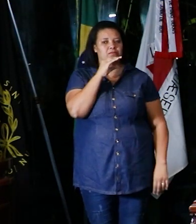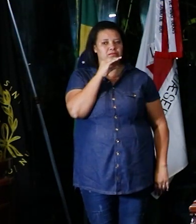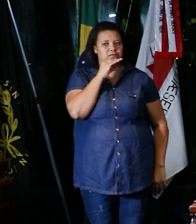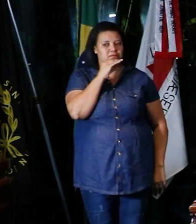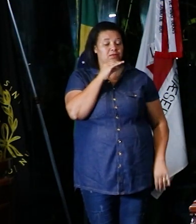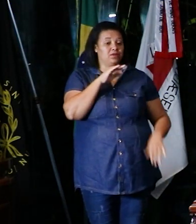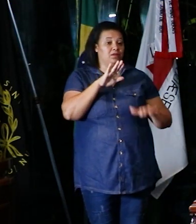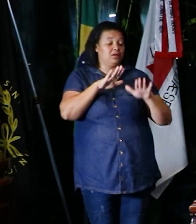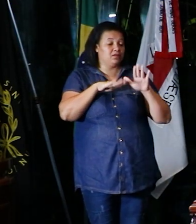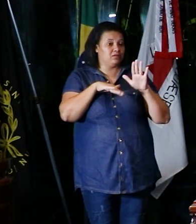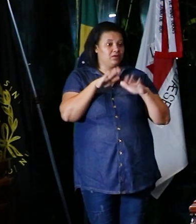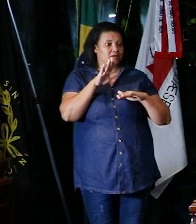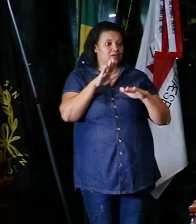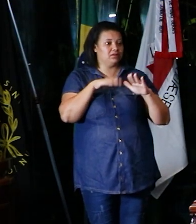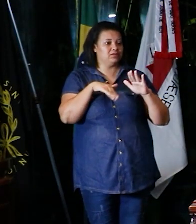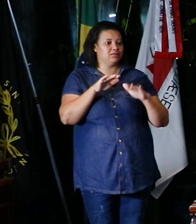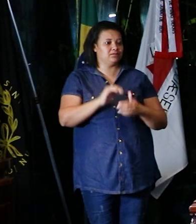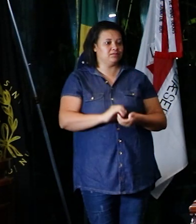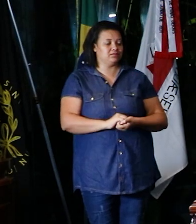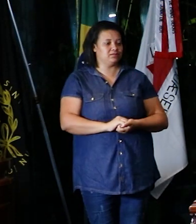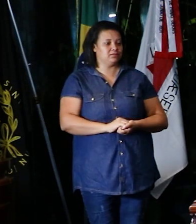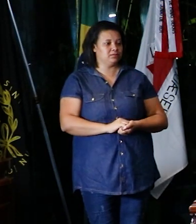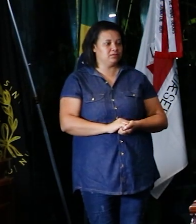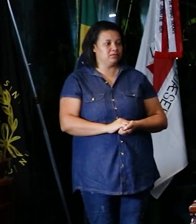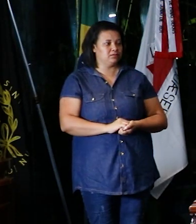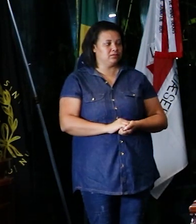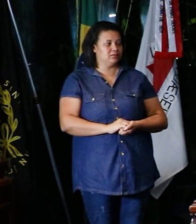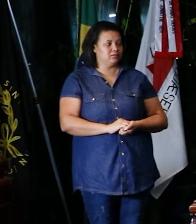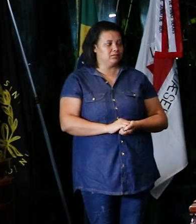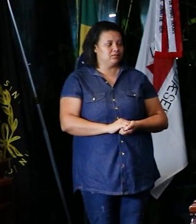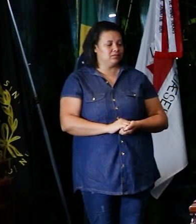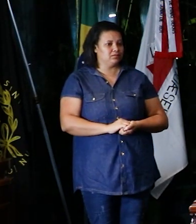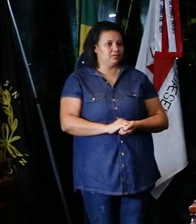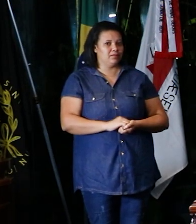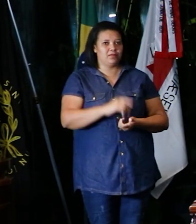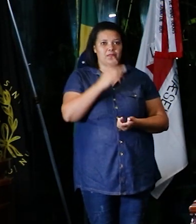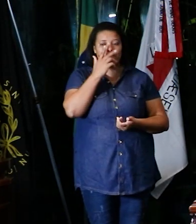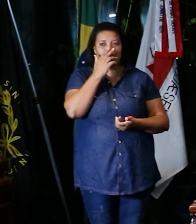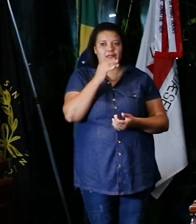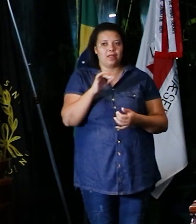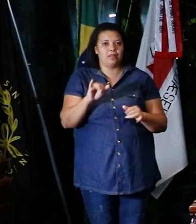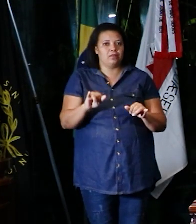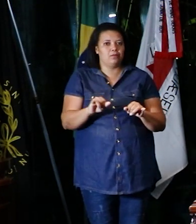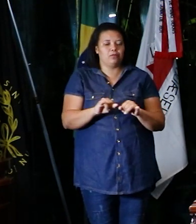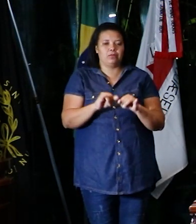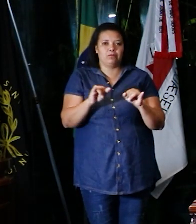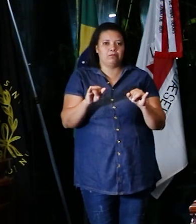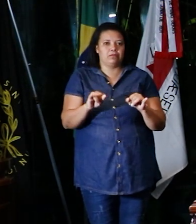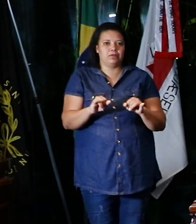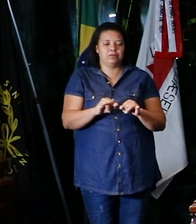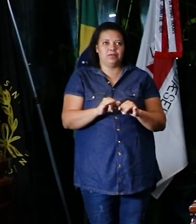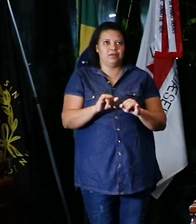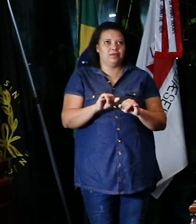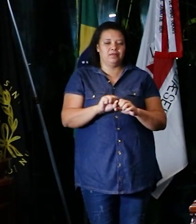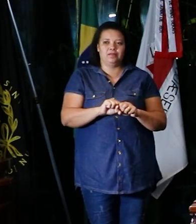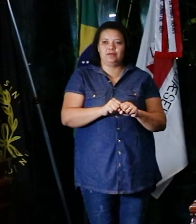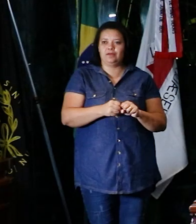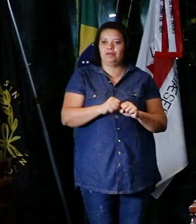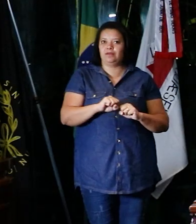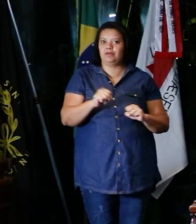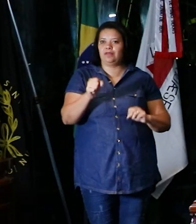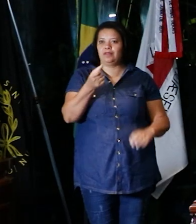às vezes é de uma bobice colossal. E é